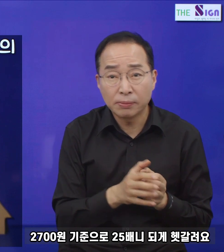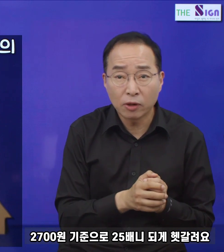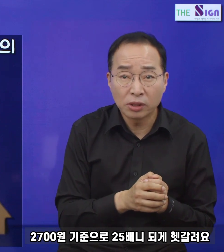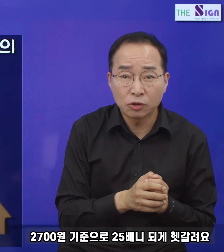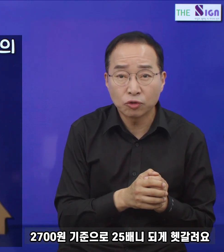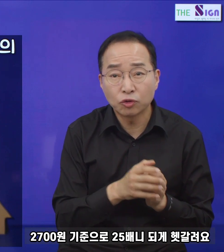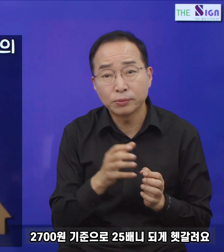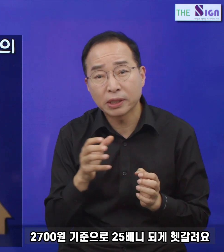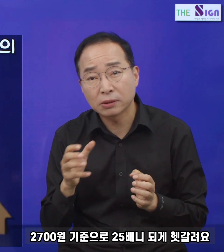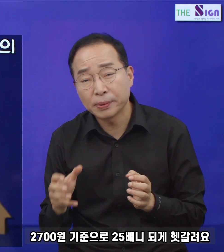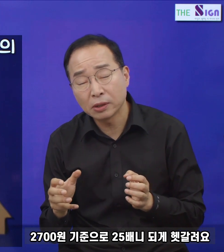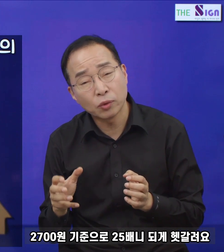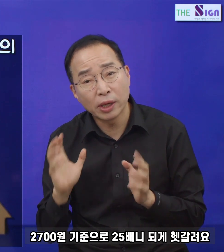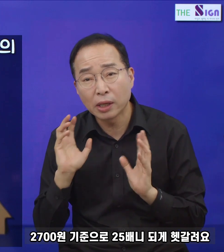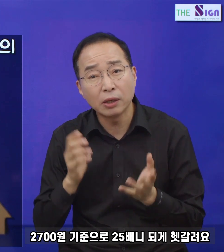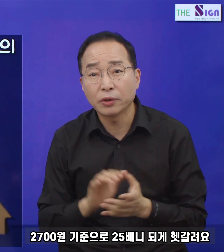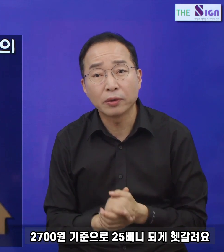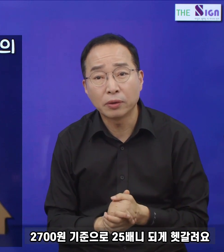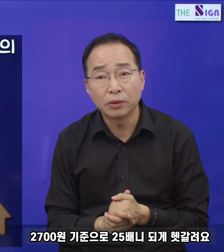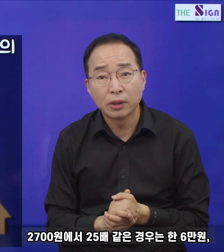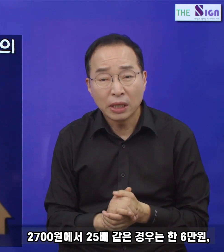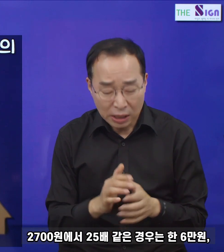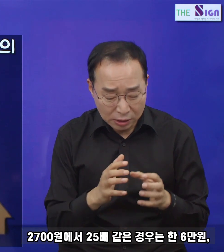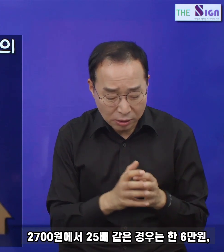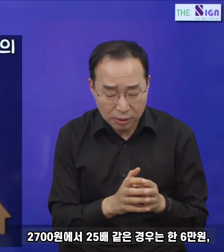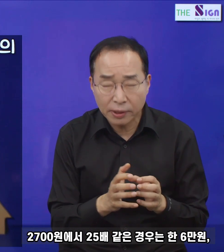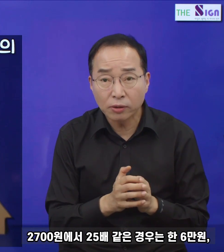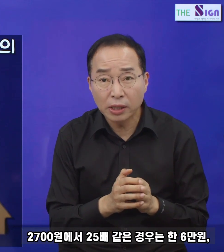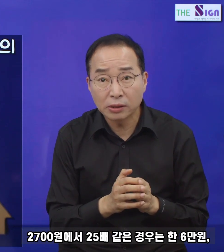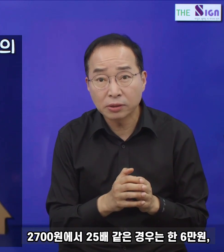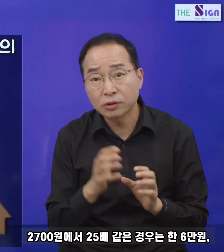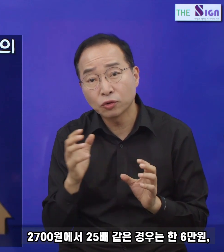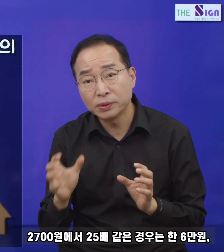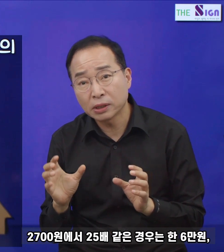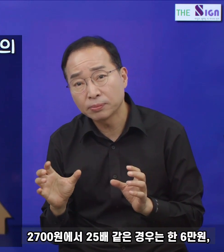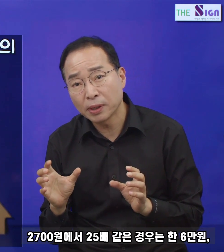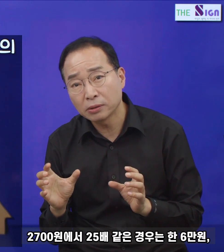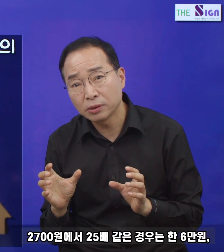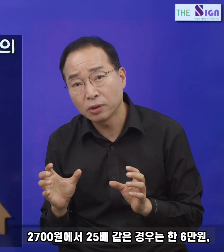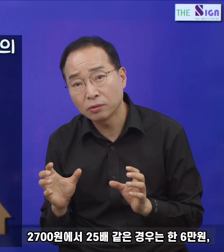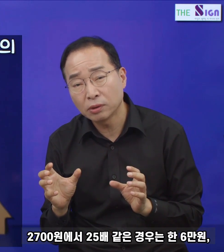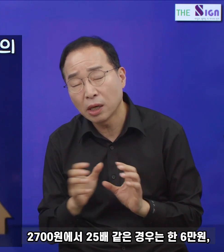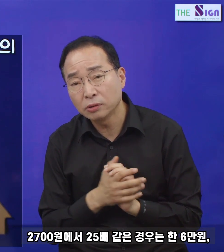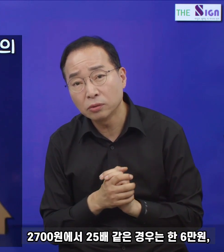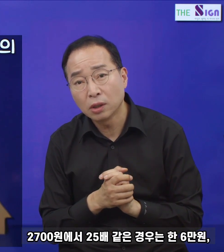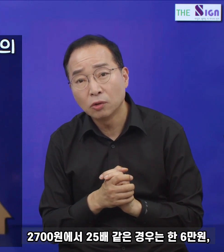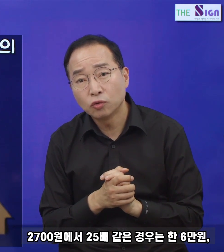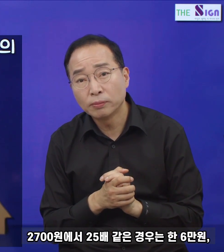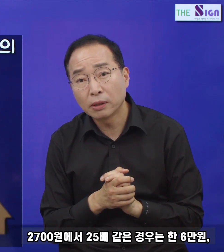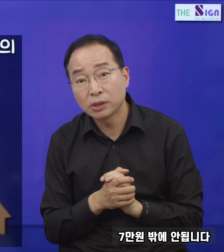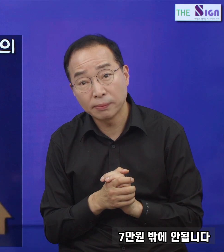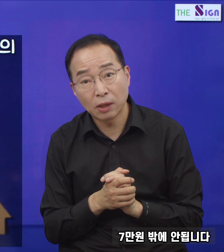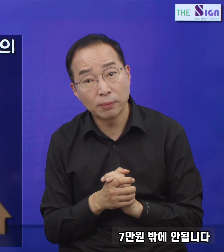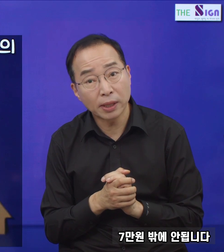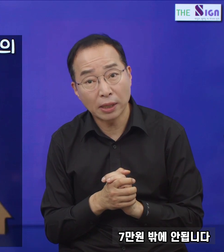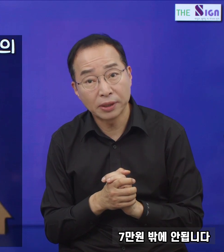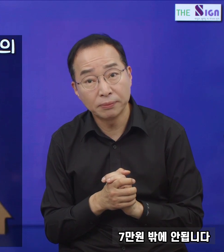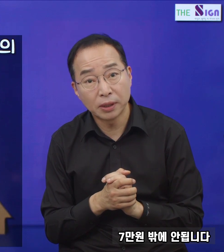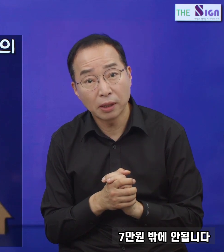2,700원 기준으로 25배냐 되게 헷갈려요. 2,700원에서 25배 같은 경우는 한 6만원, 7만원 밖에 안 됩니다.